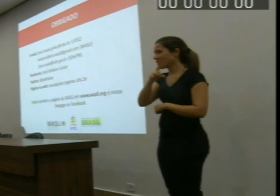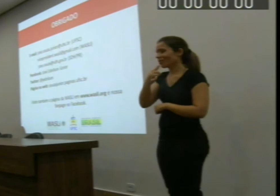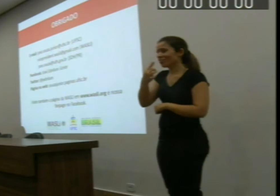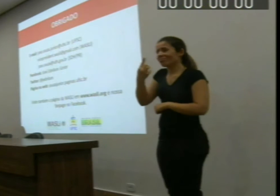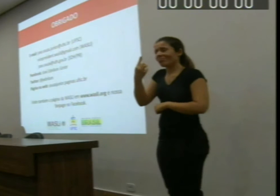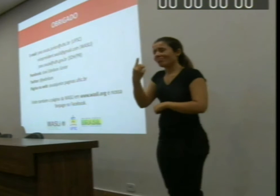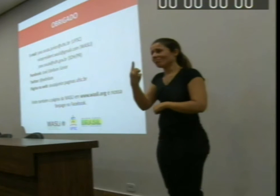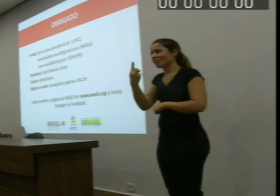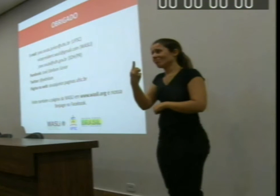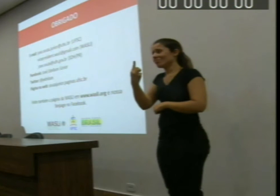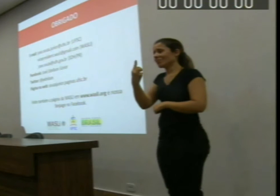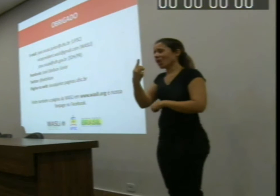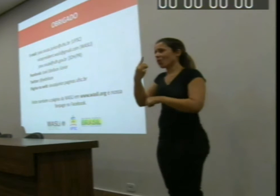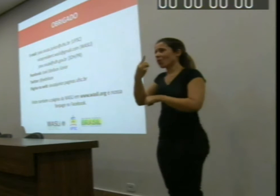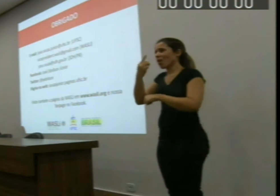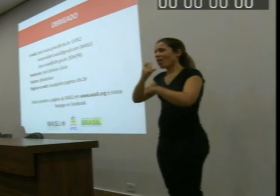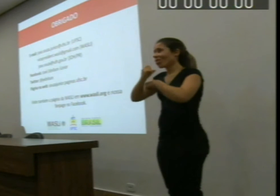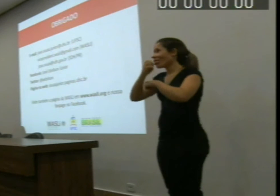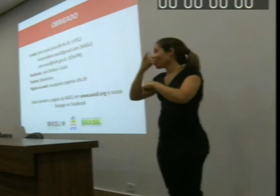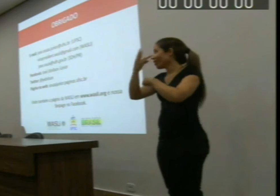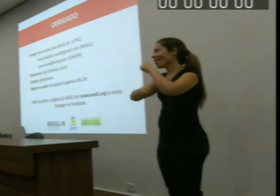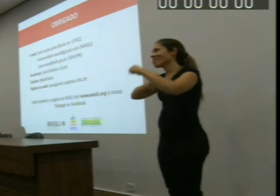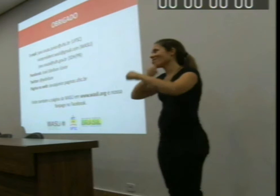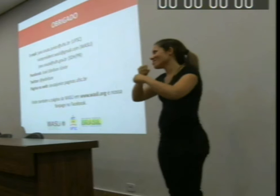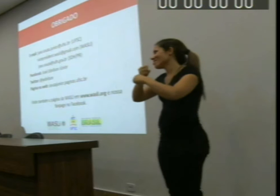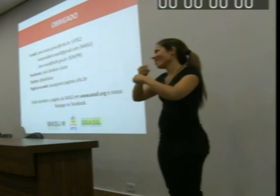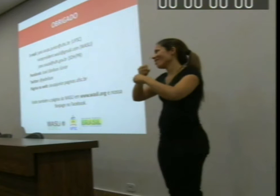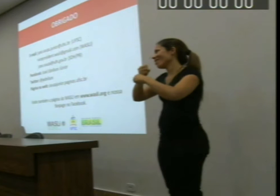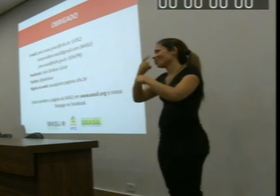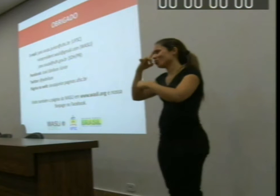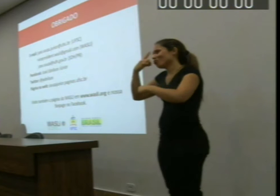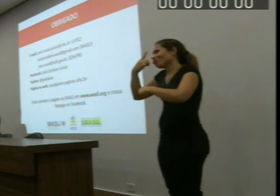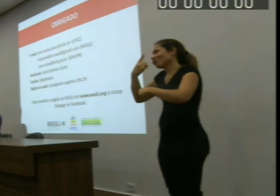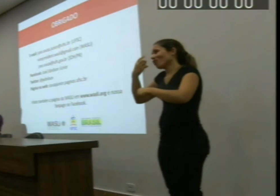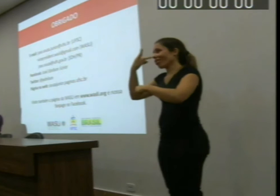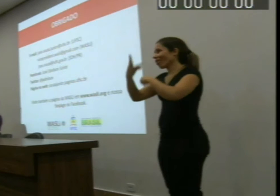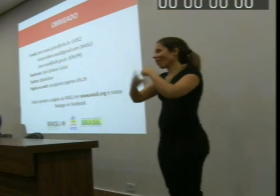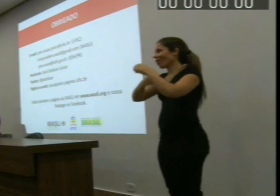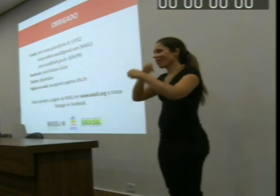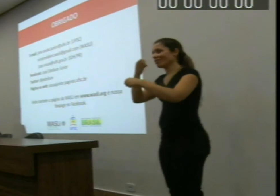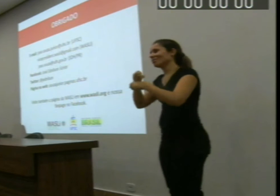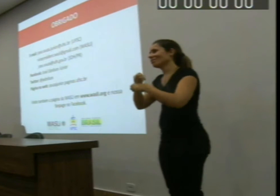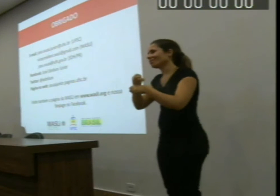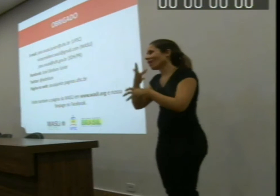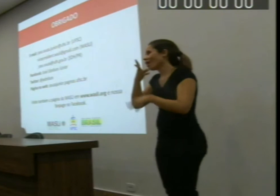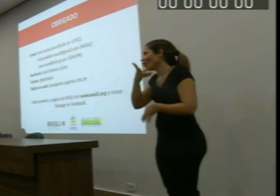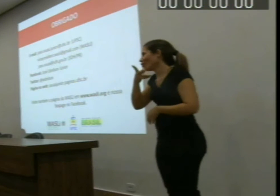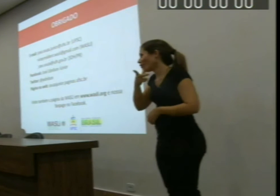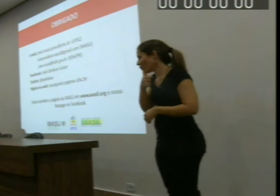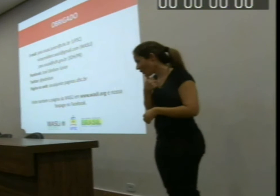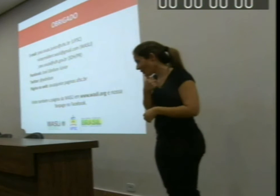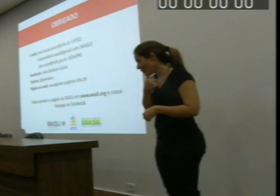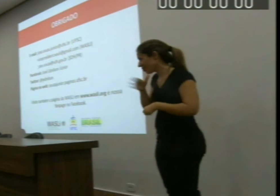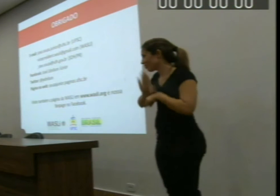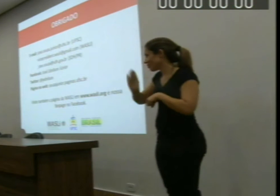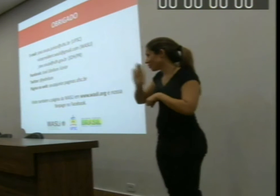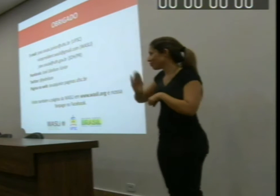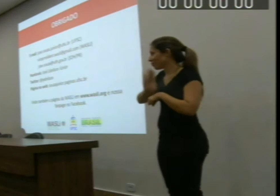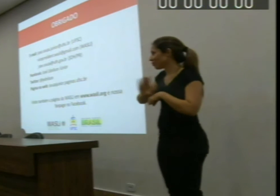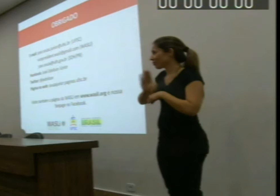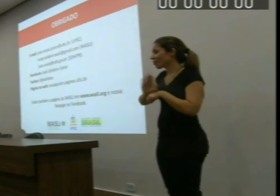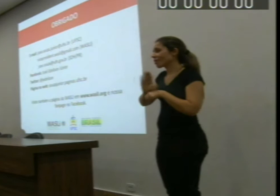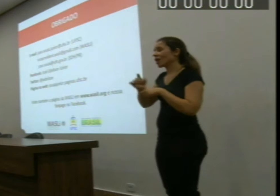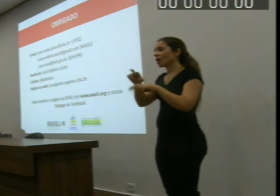a cada 3 anos 4 anos sabe então dentro da da da da da dessa